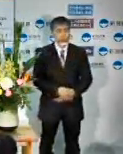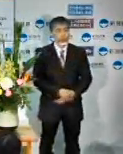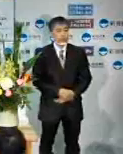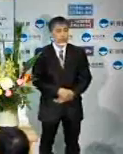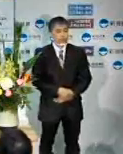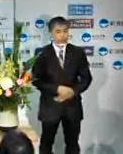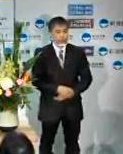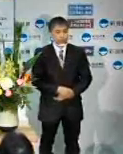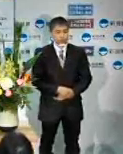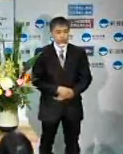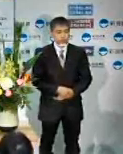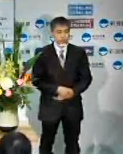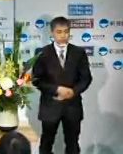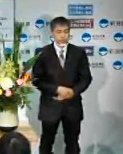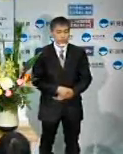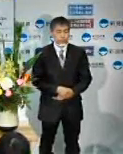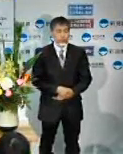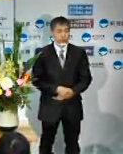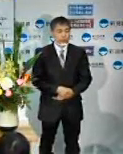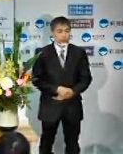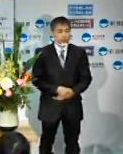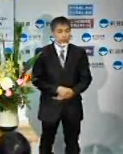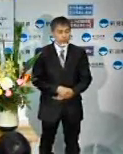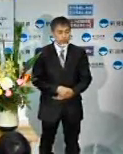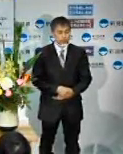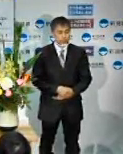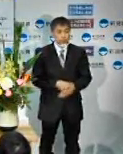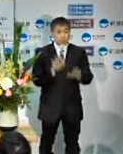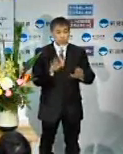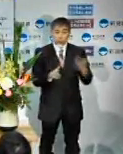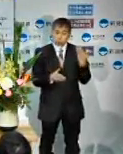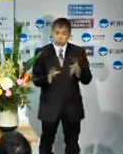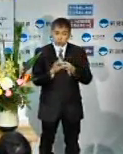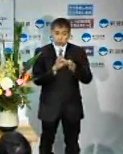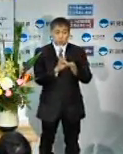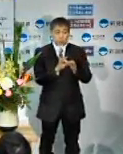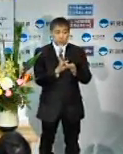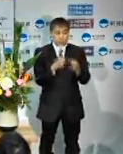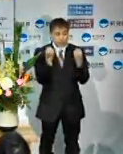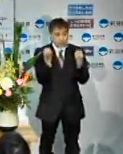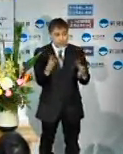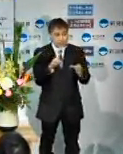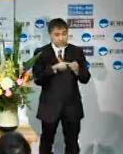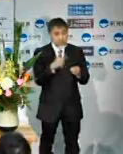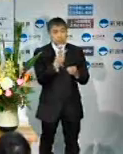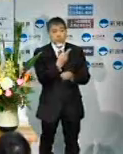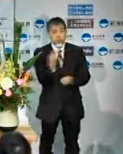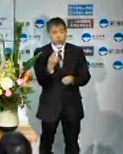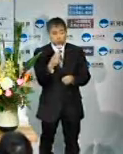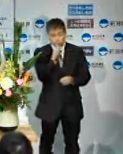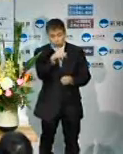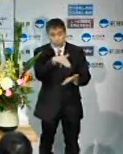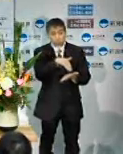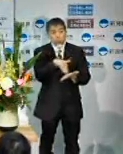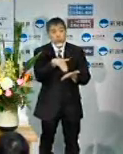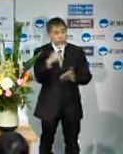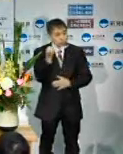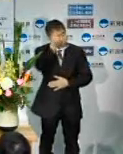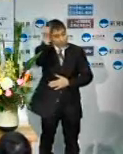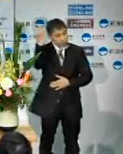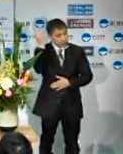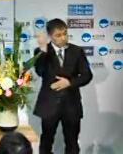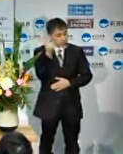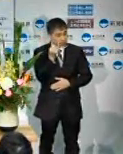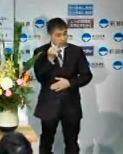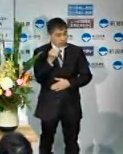はい、新潟日報長野ですが、今の関連でその新年度予算のイメージみたいなところでですね、まず今年